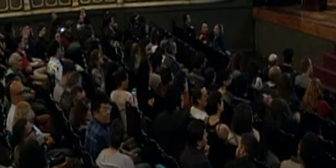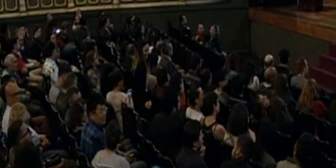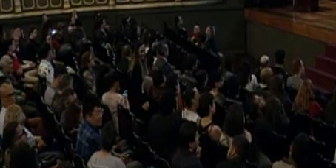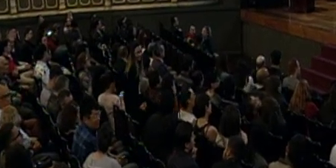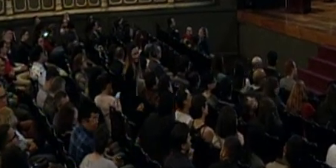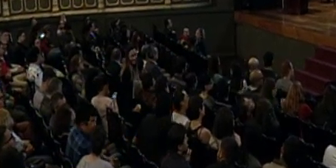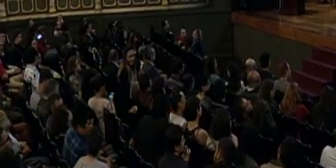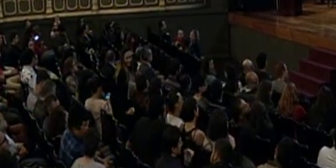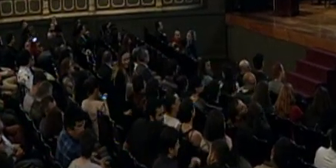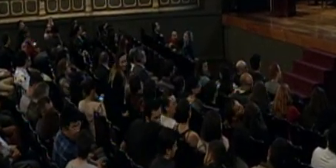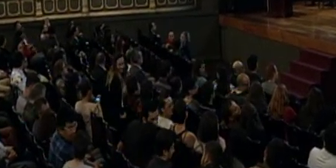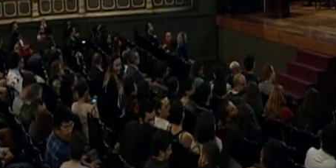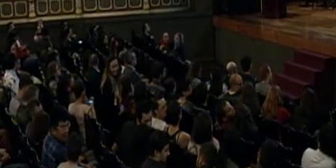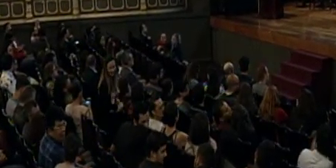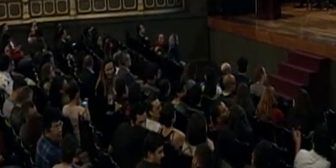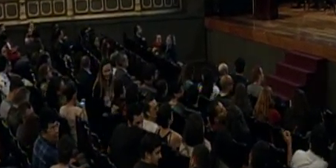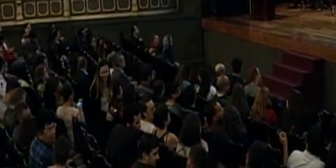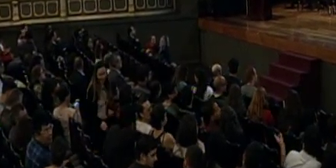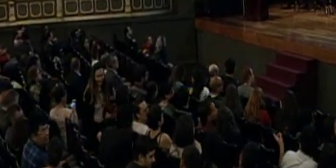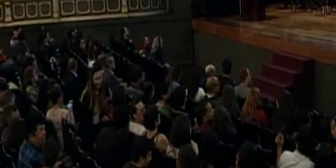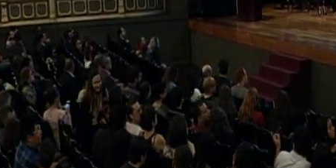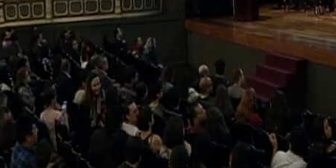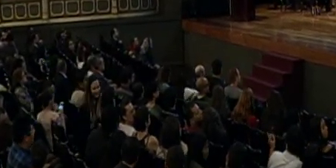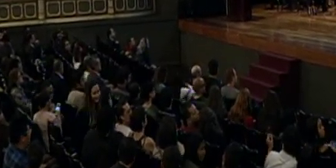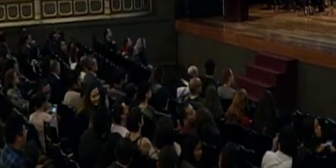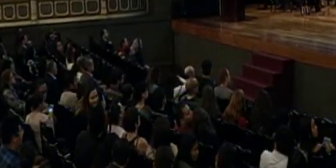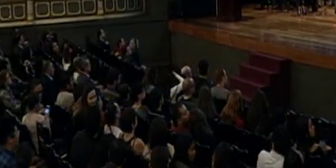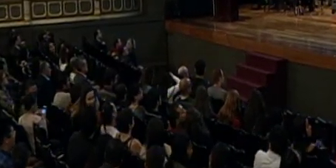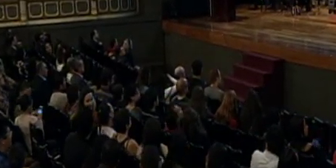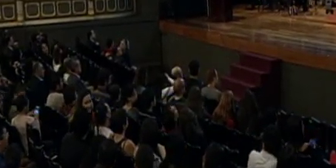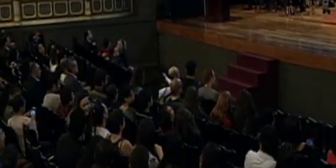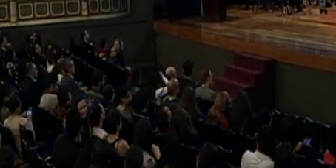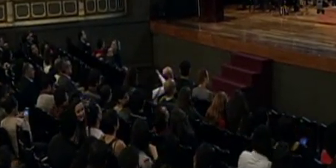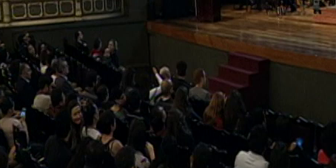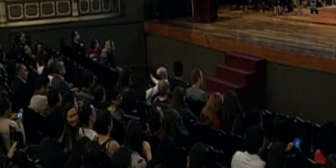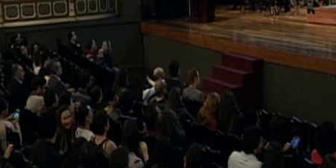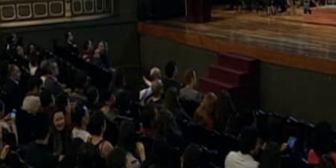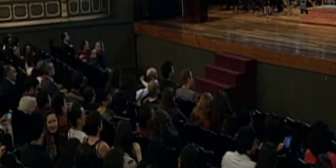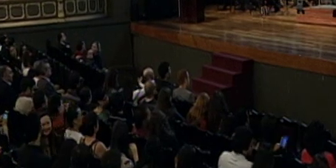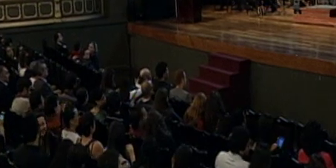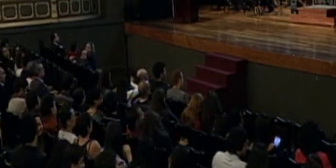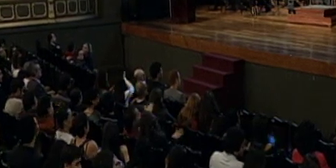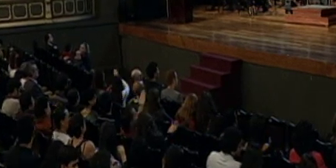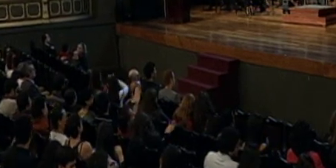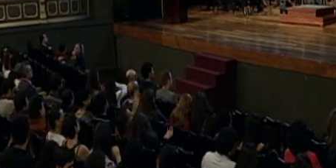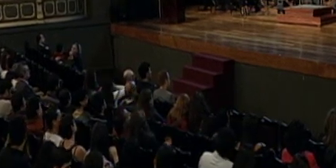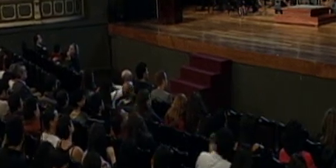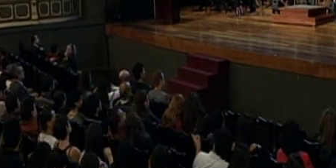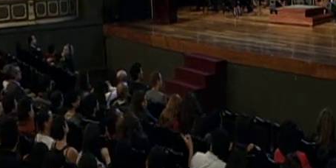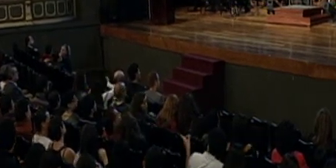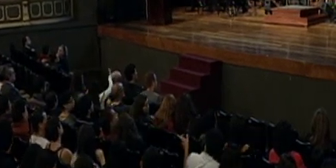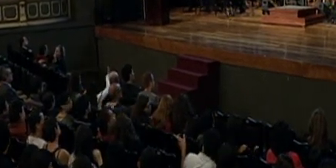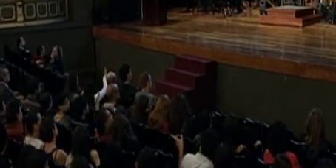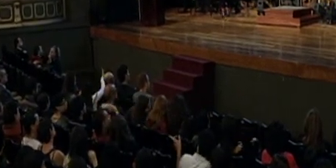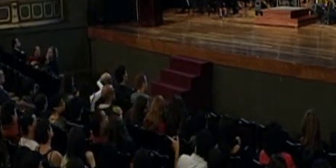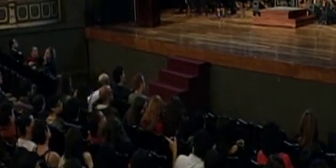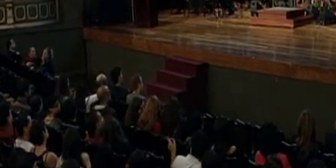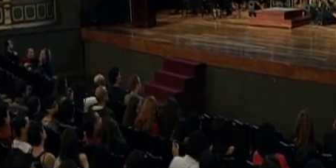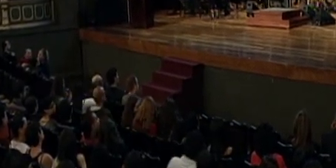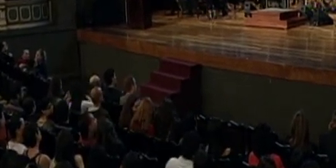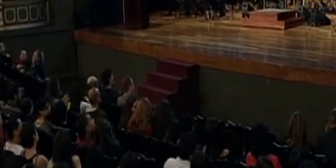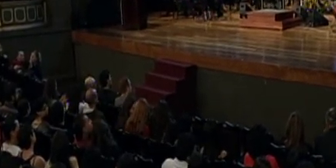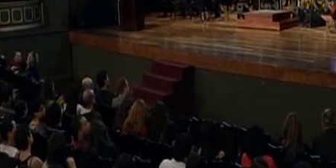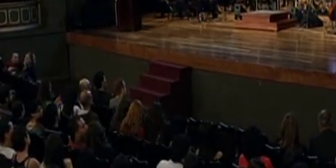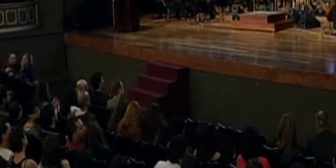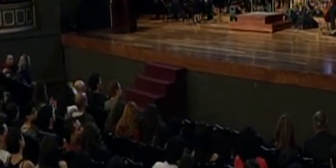Rica Medios. Vamos a estar en vivo llevándoles todo el detalle desde Plaza Roosevelt, la Plaza Máximo Fernández, detrás del Outlet